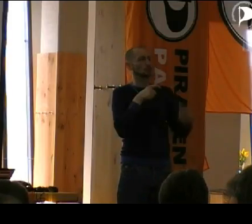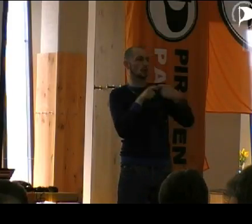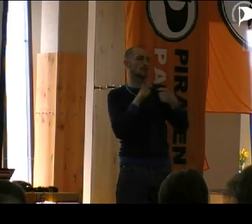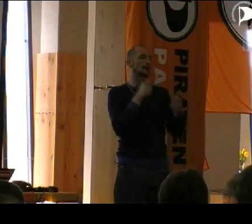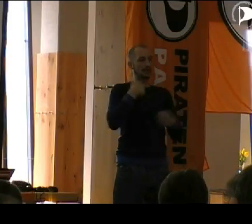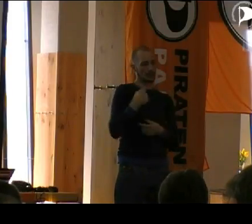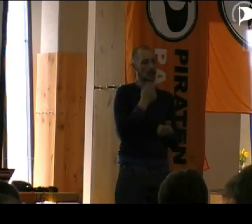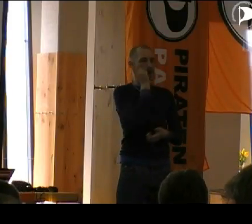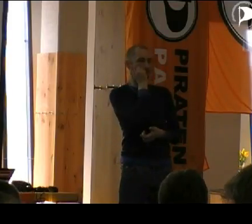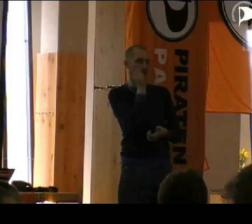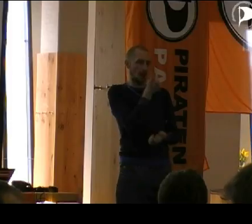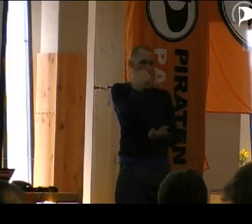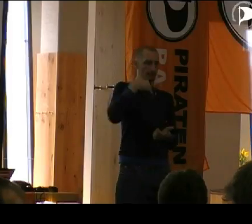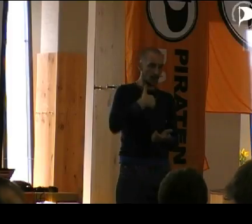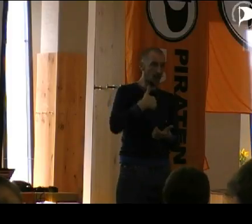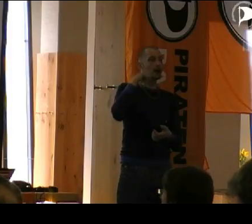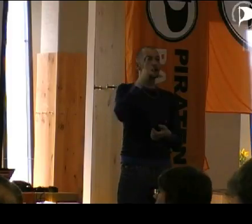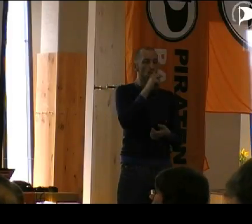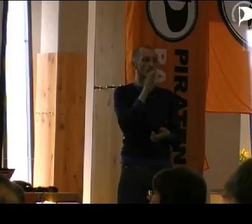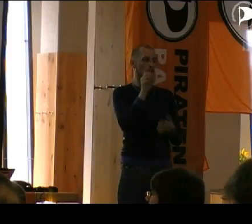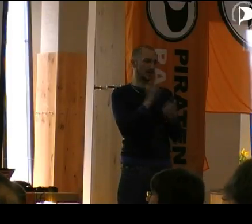angeschafft er kann auch